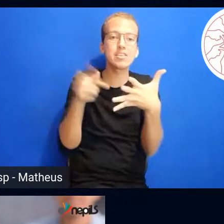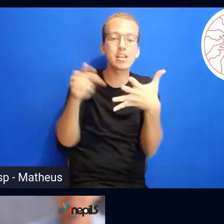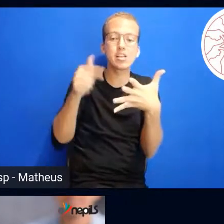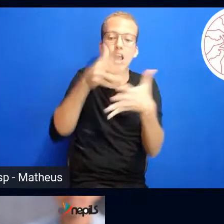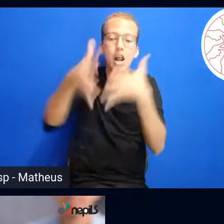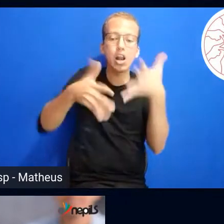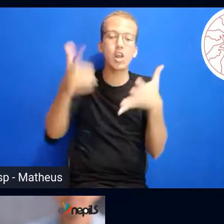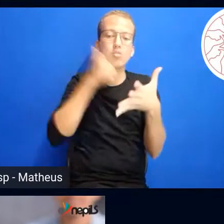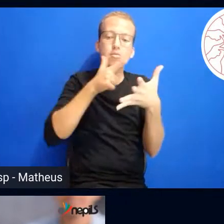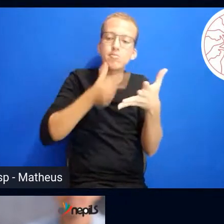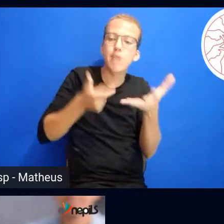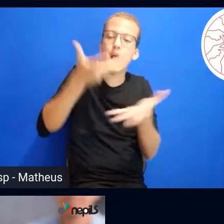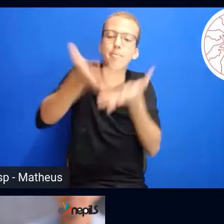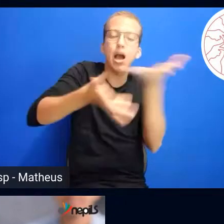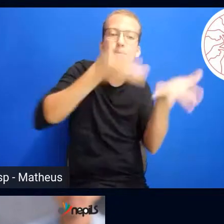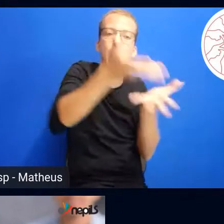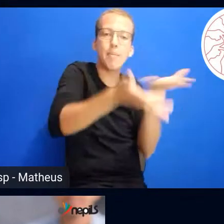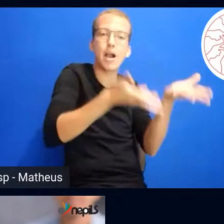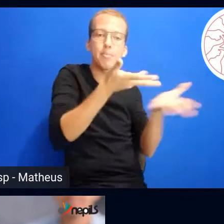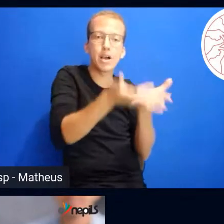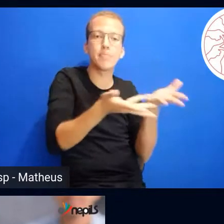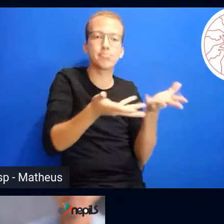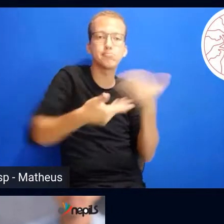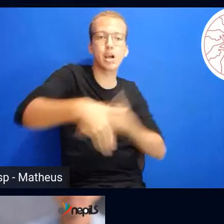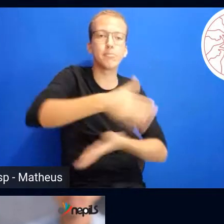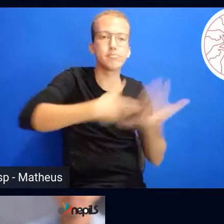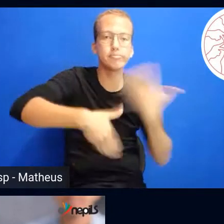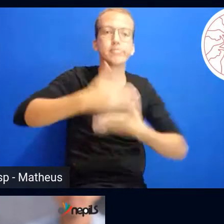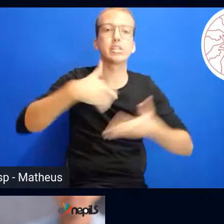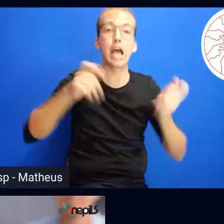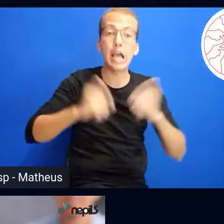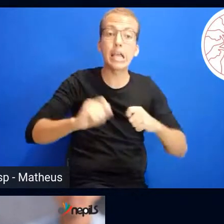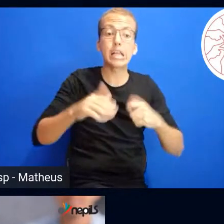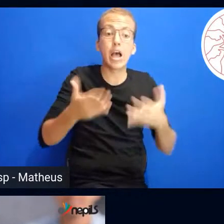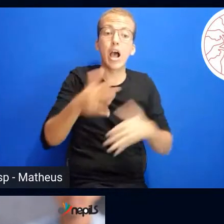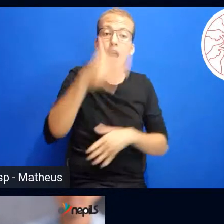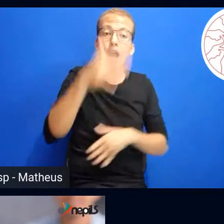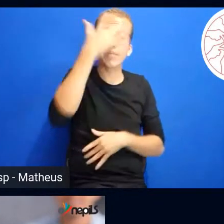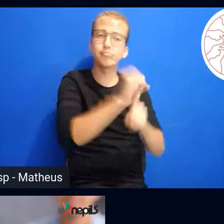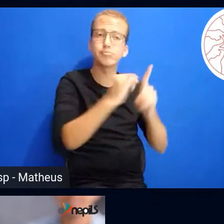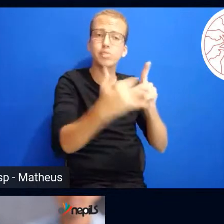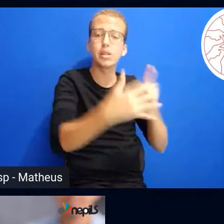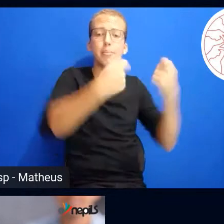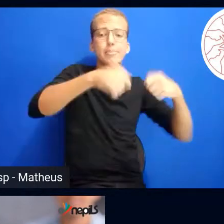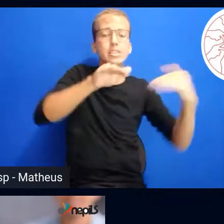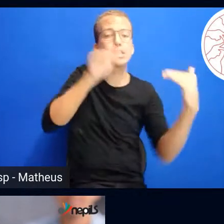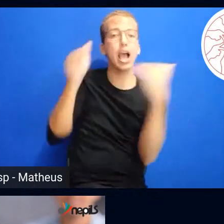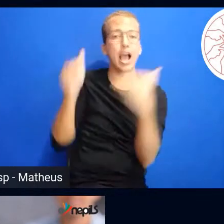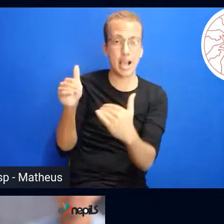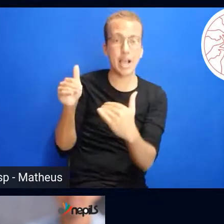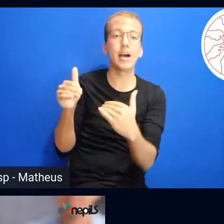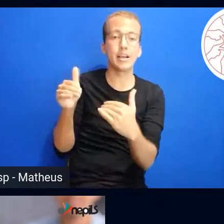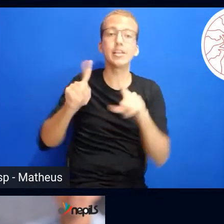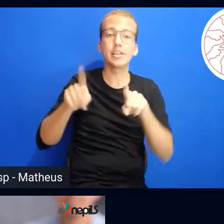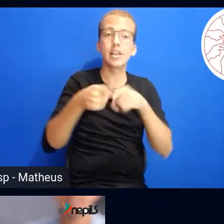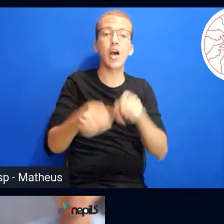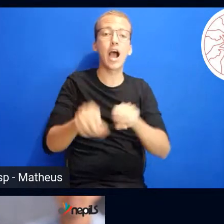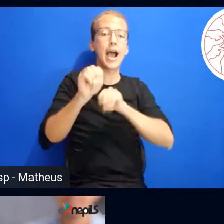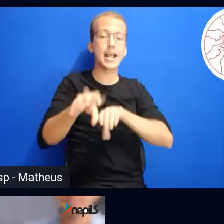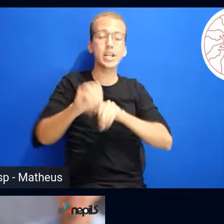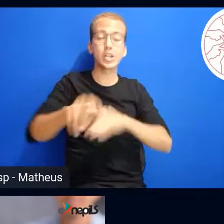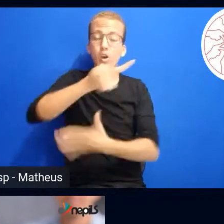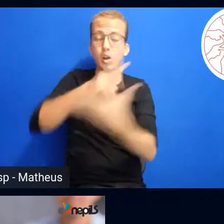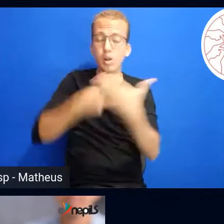ser respeitado pelas pessoas. A educação bilíngue, ela deve satisfazer as reais